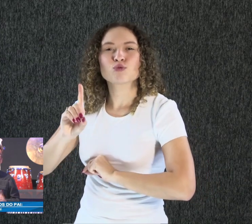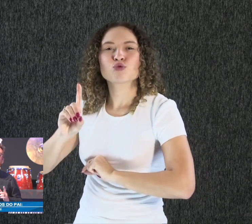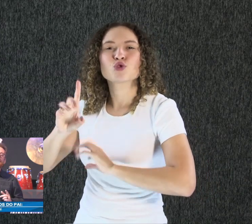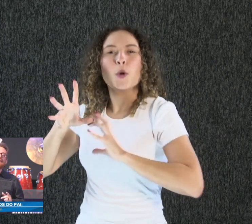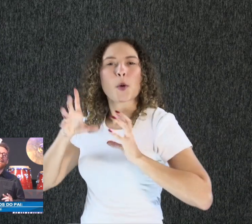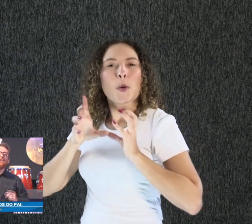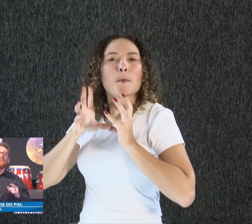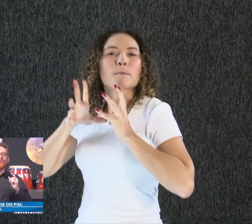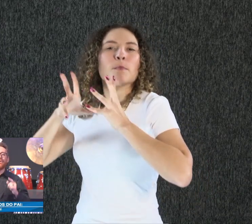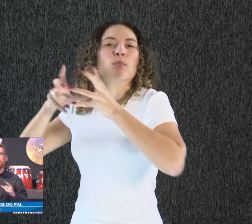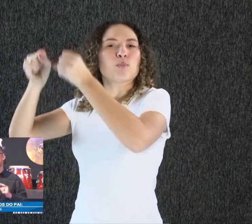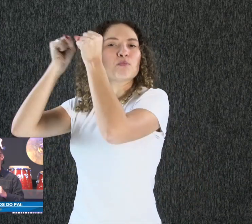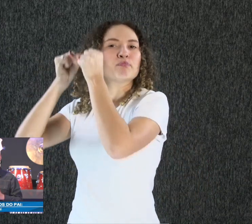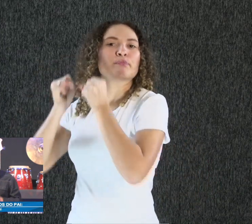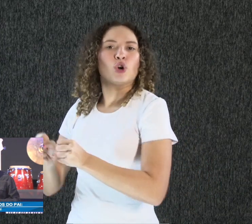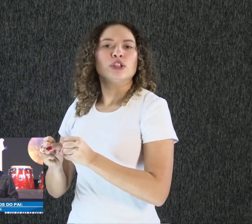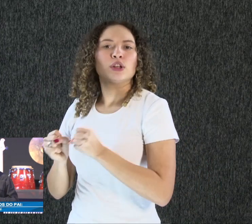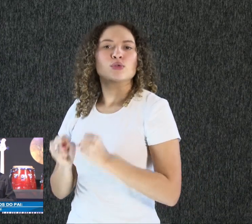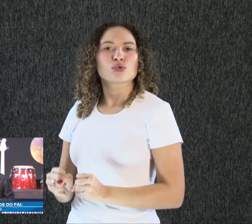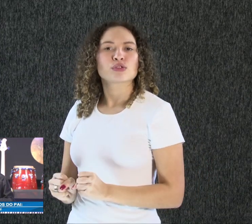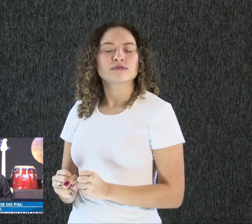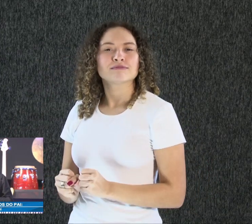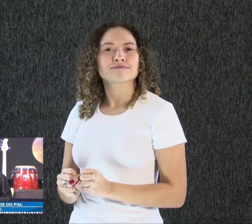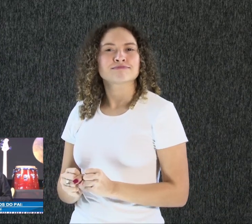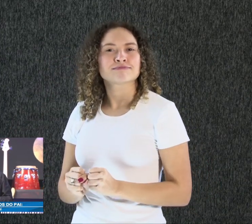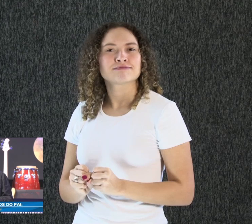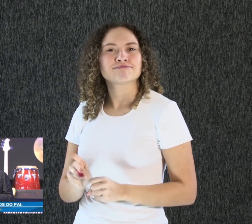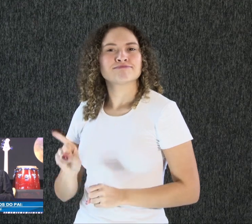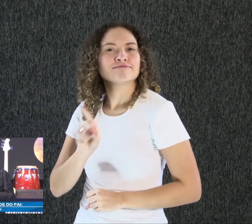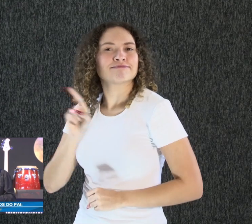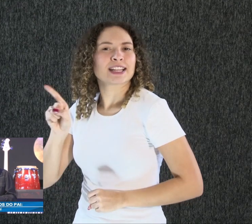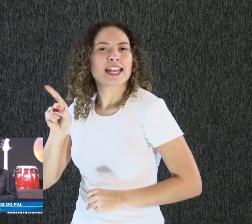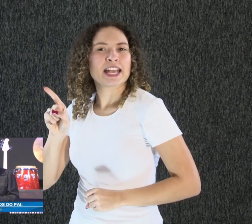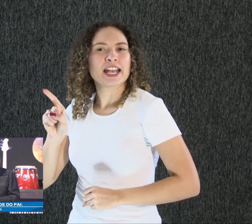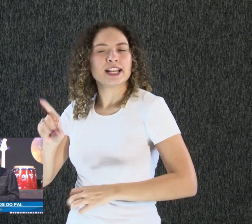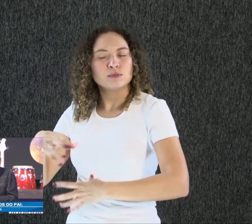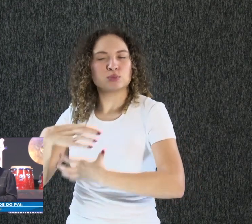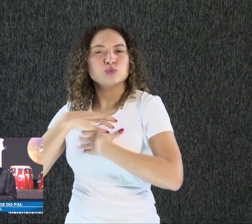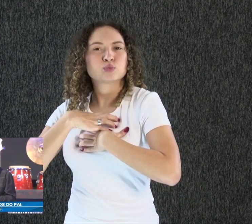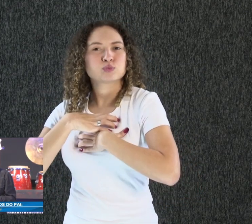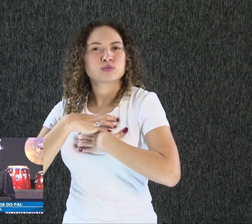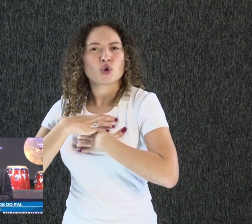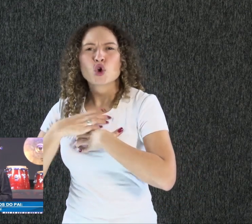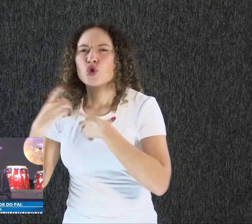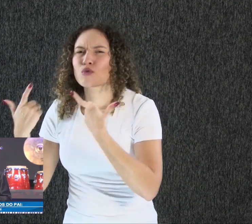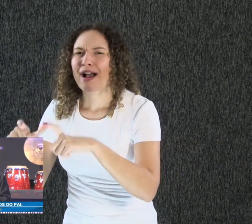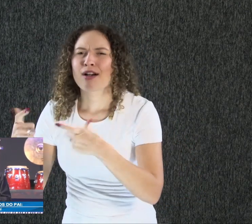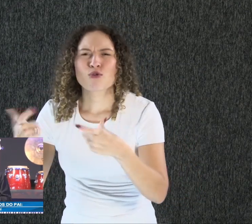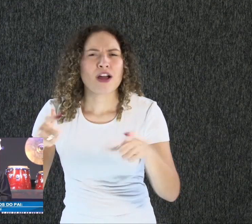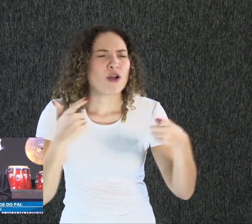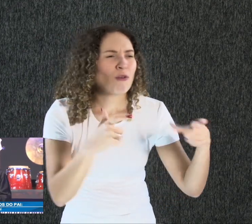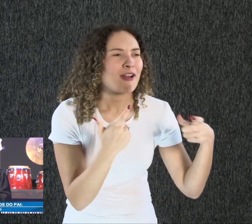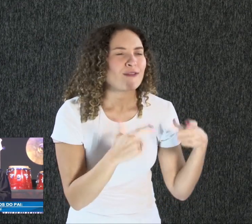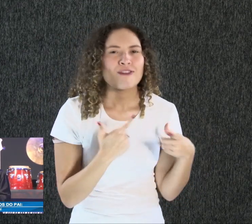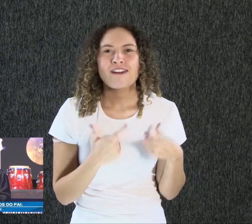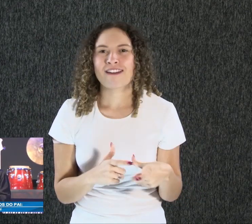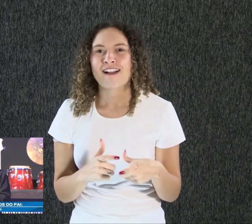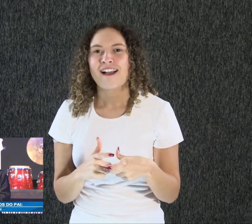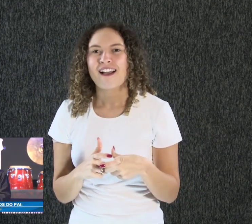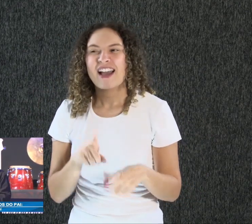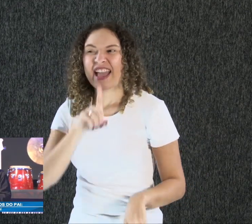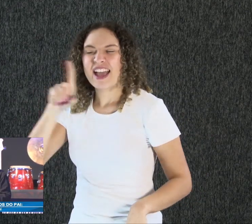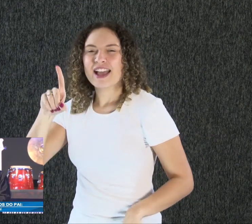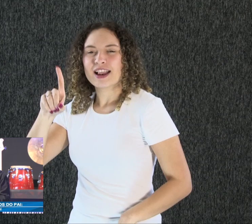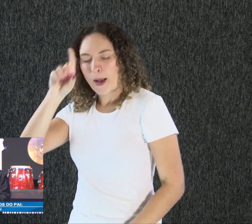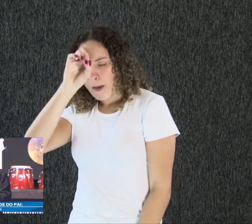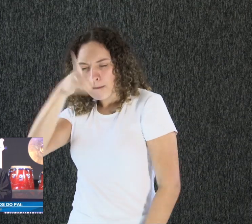Shaddai significa todo-poderoso. Ele é o El Shaddai, o onipotente. Onipotente,